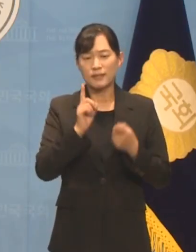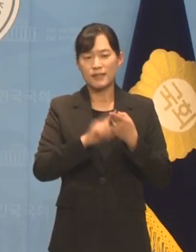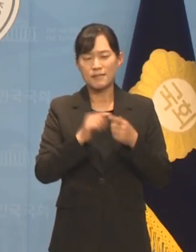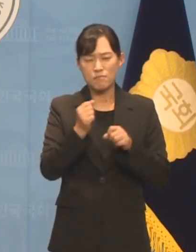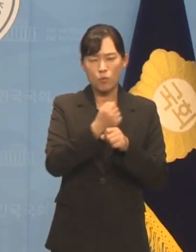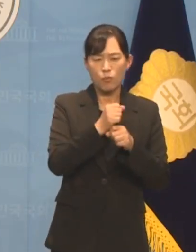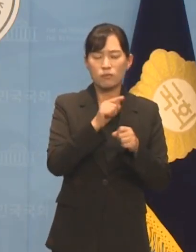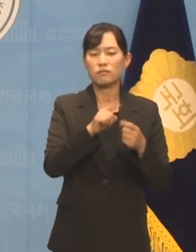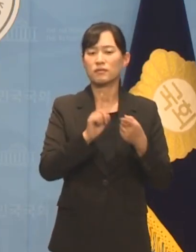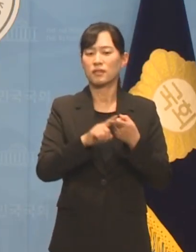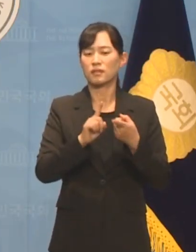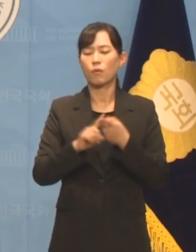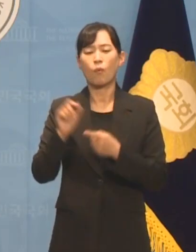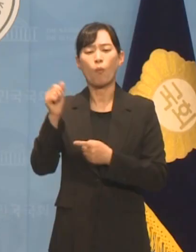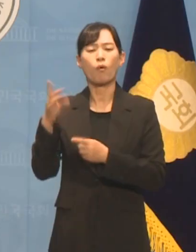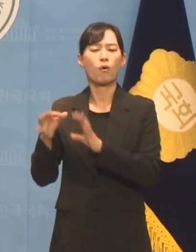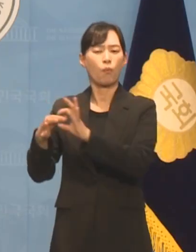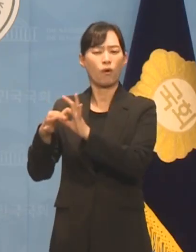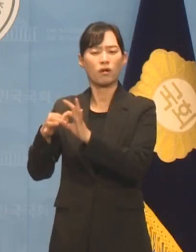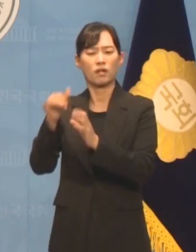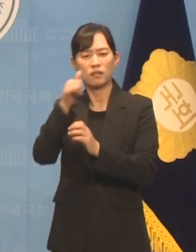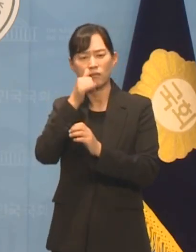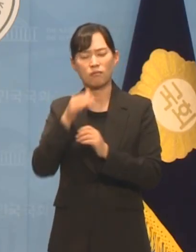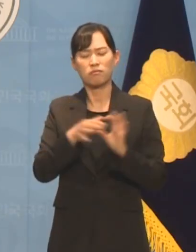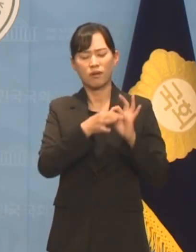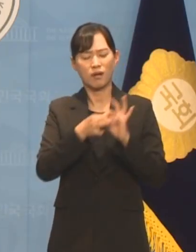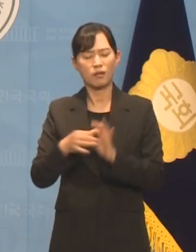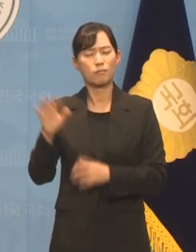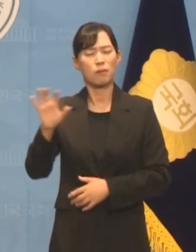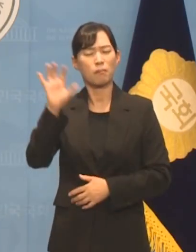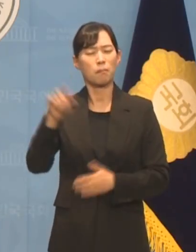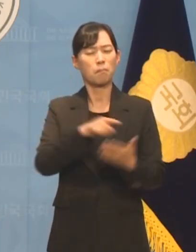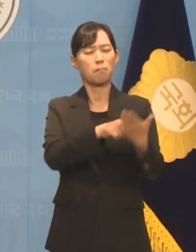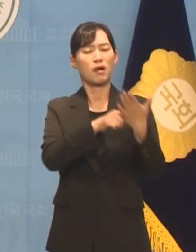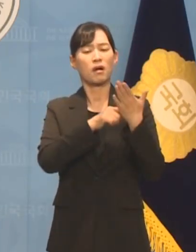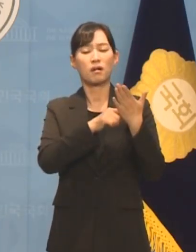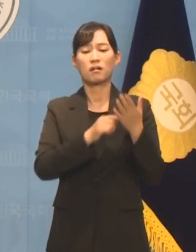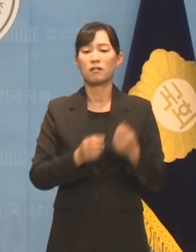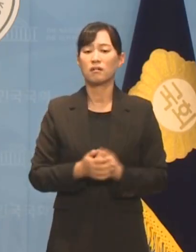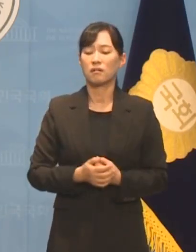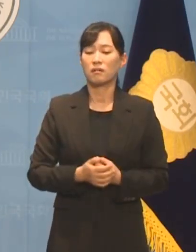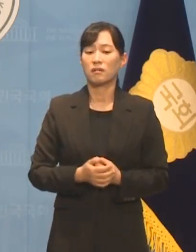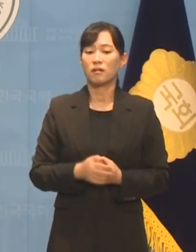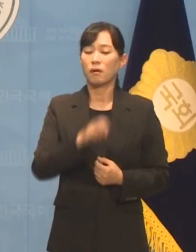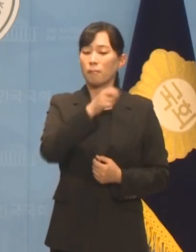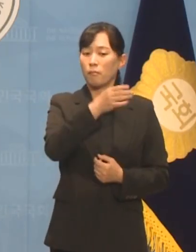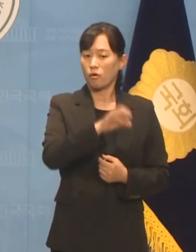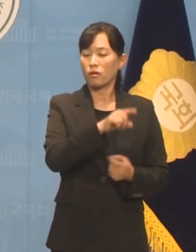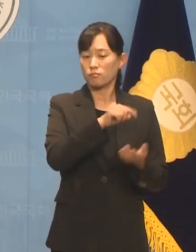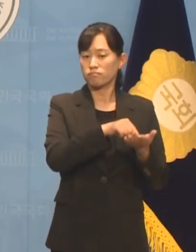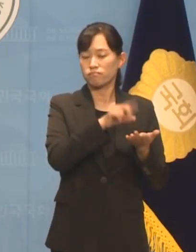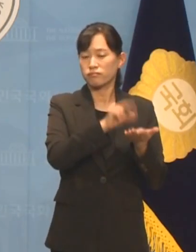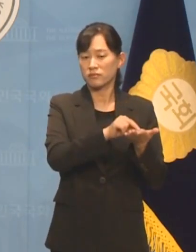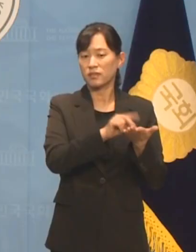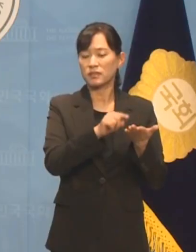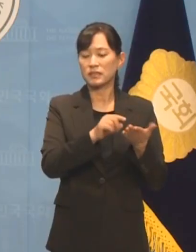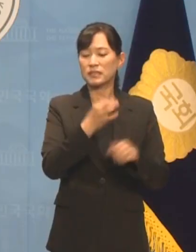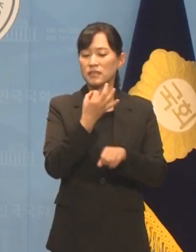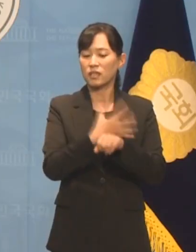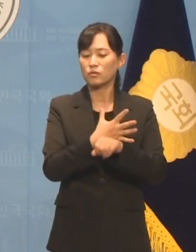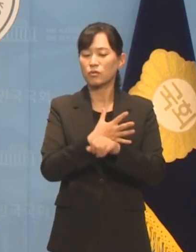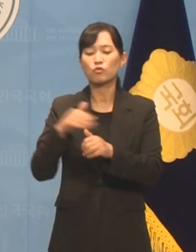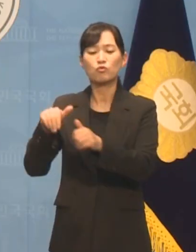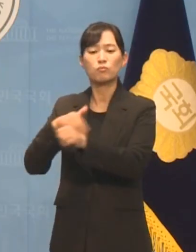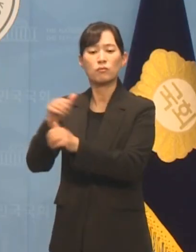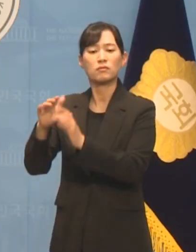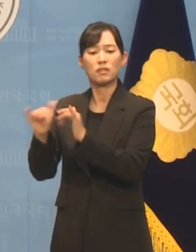후보의 측근들과 관련된 정황이 반복적으로 드러나고 있습니다. 이른바 명태균 게이트는 단순한 주변